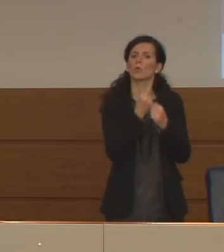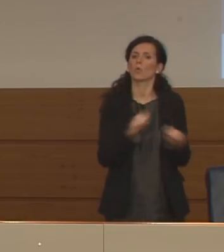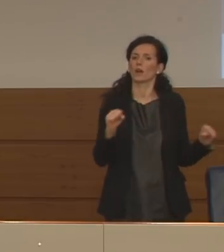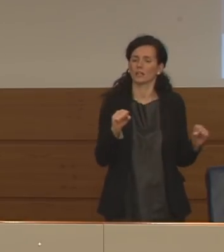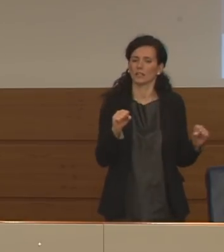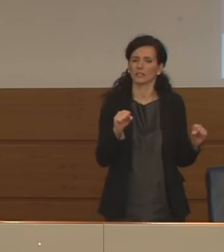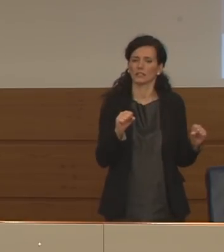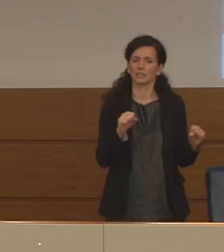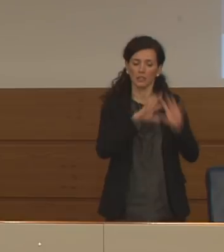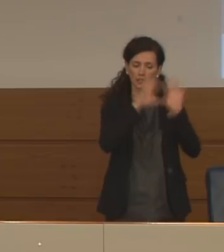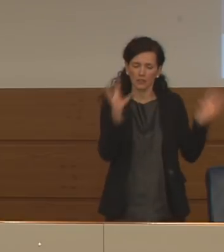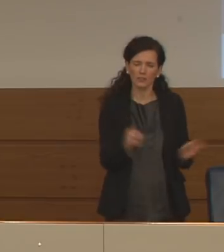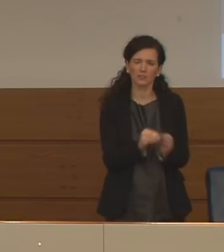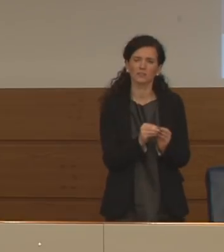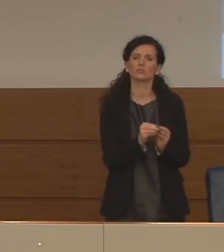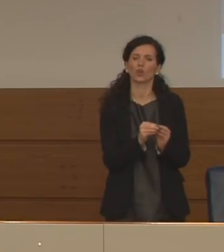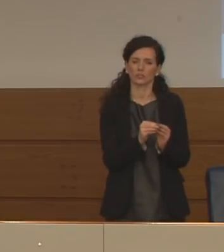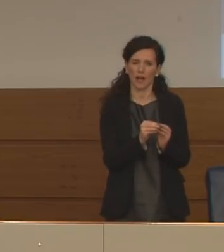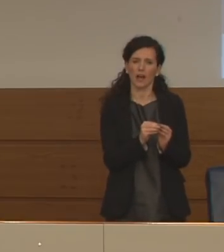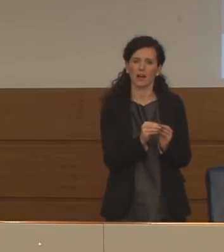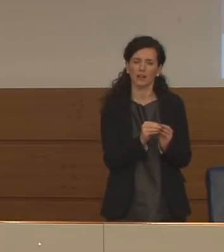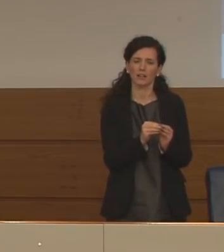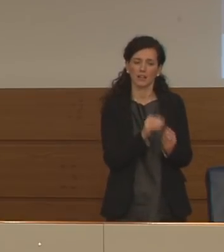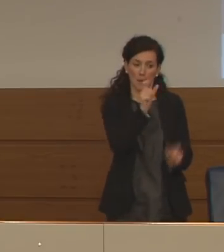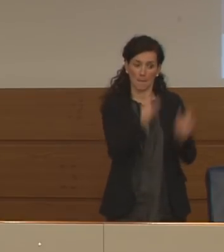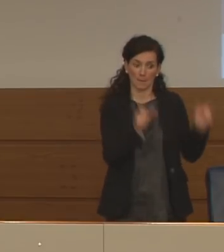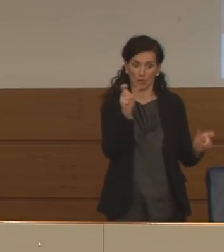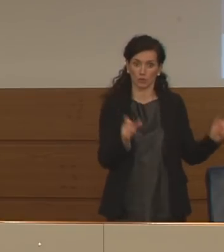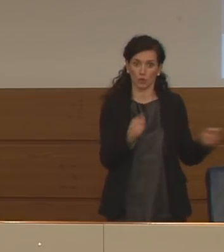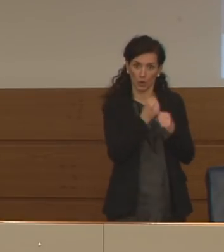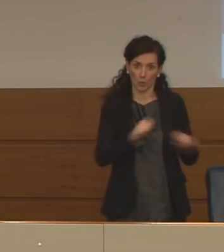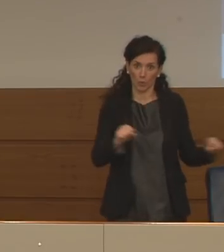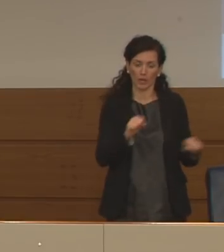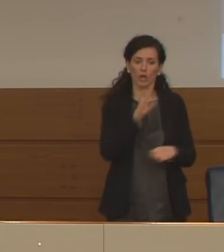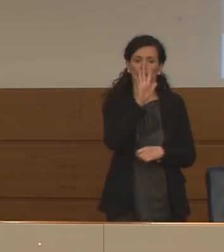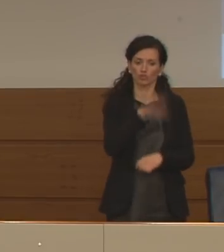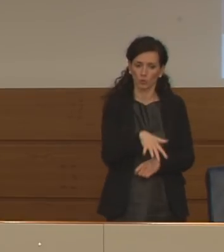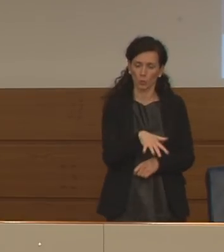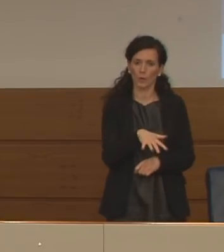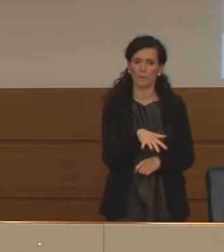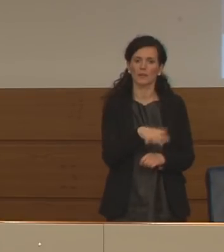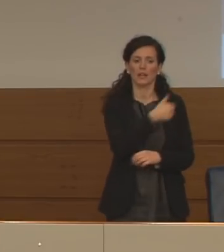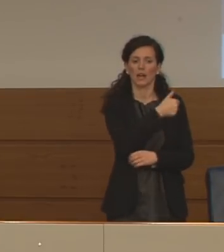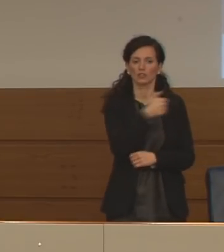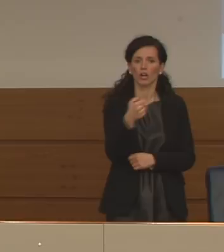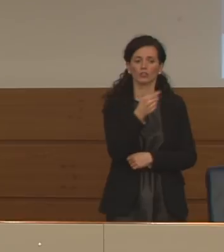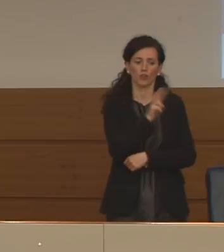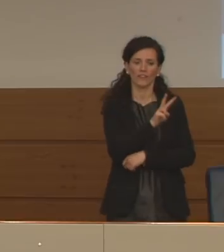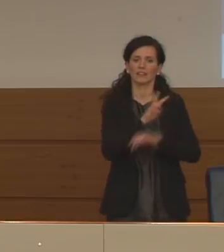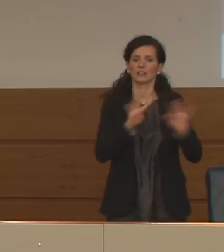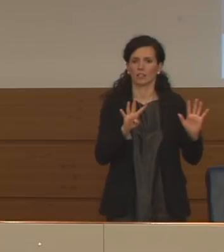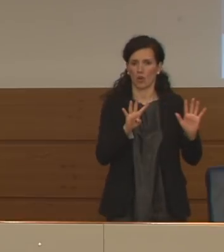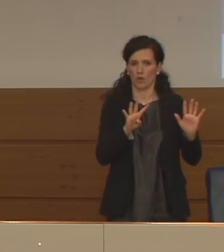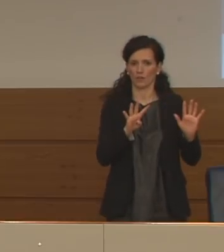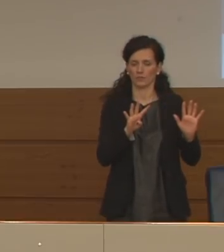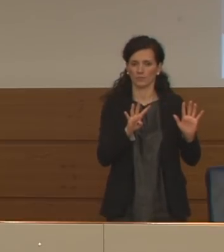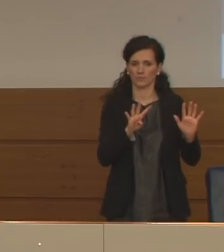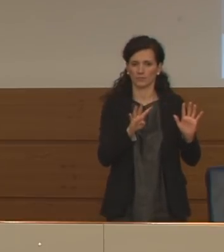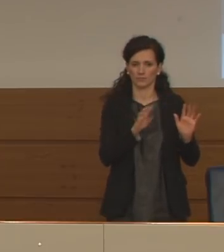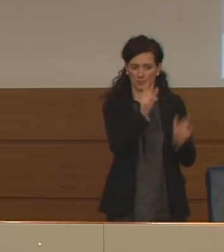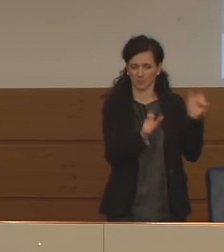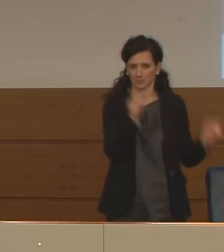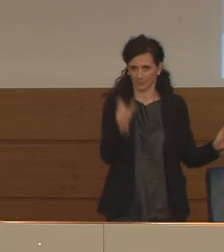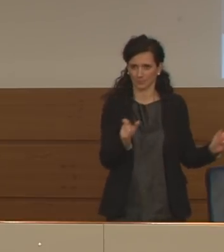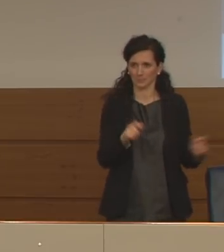porta il numero del totale delle persone guarite a 5.000 129 unità